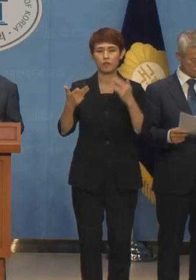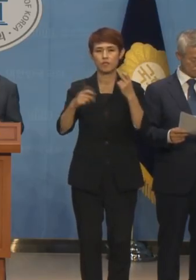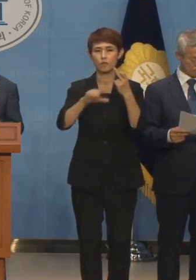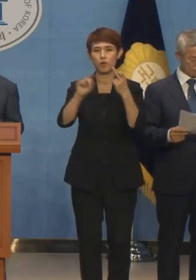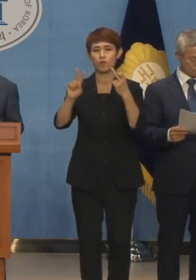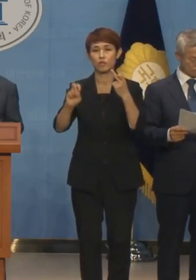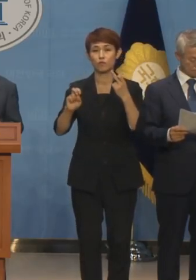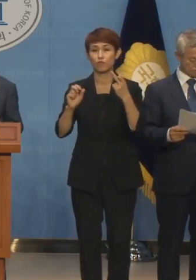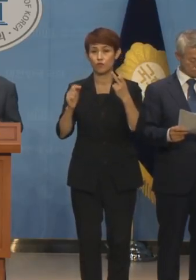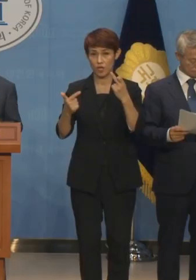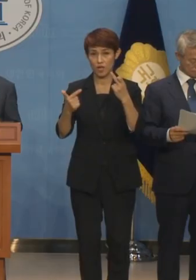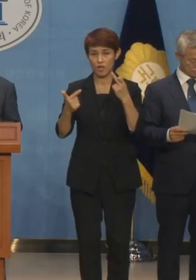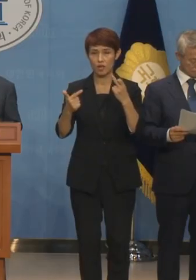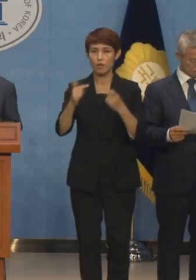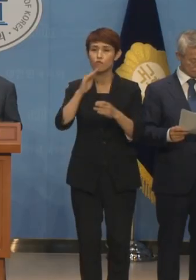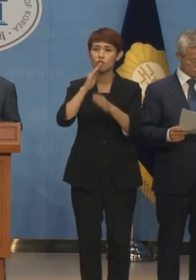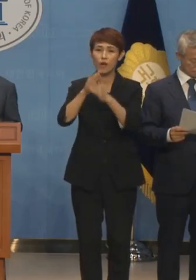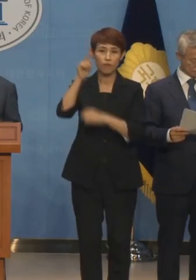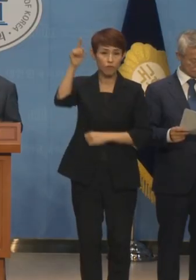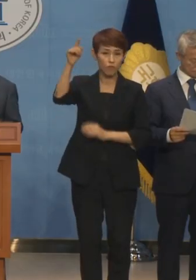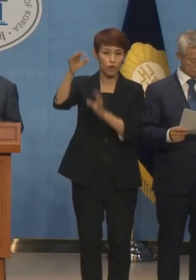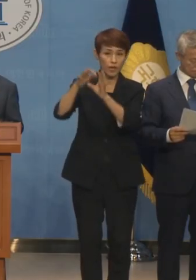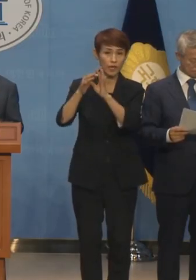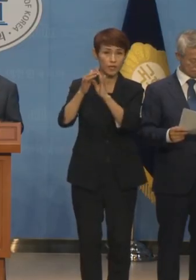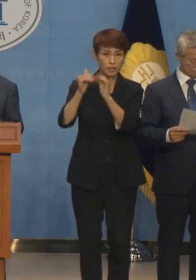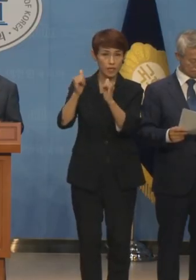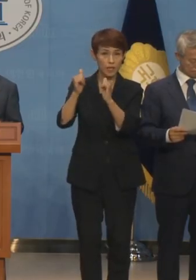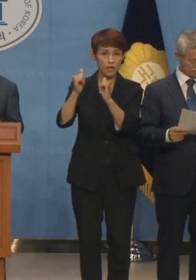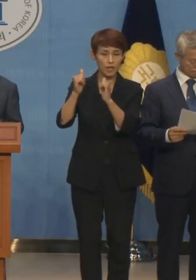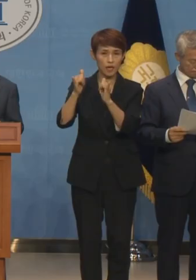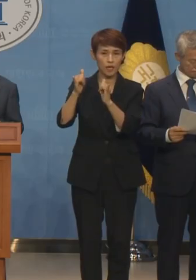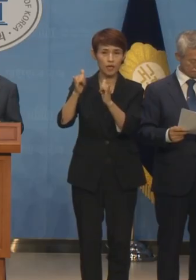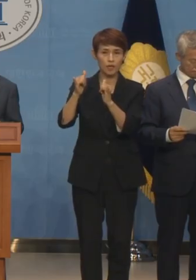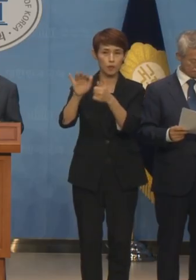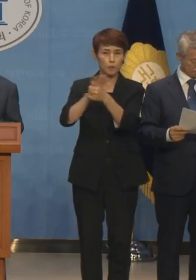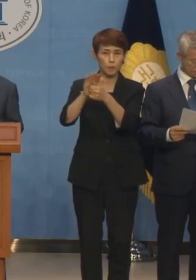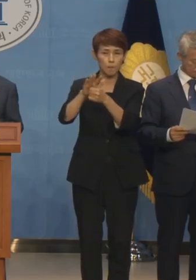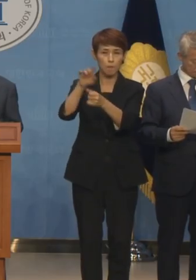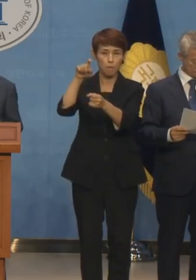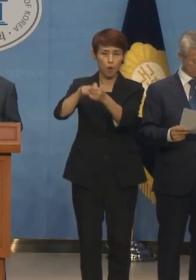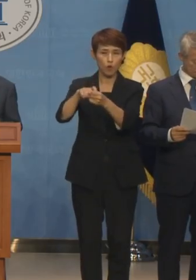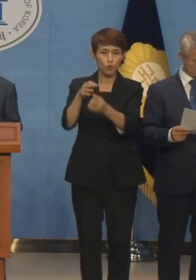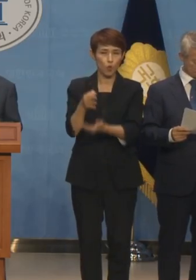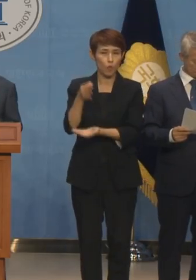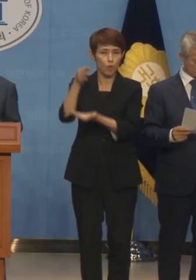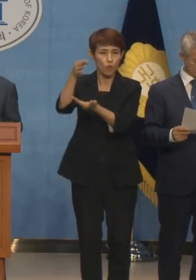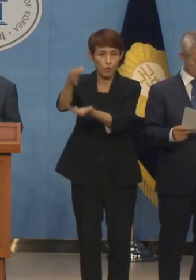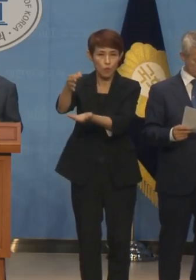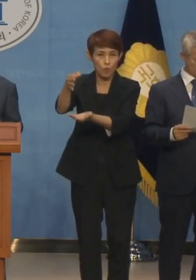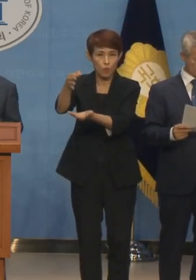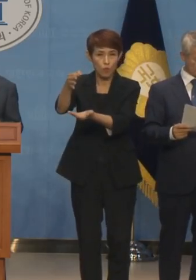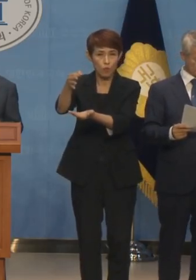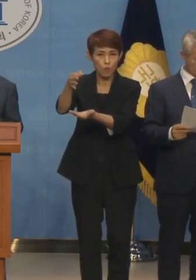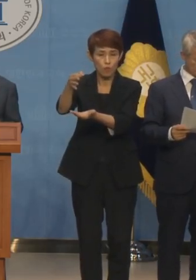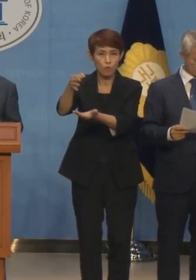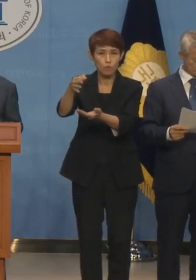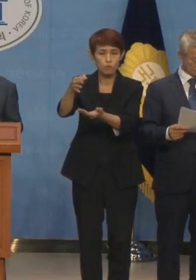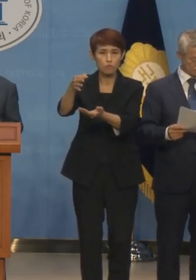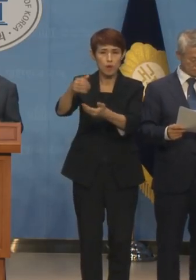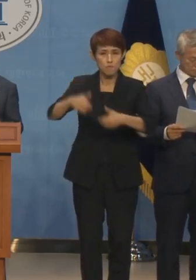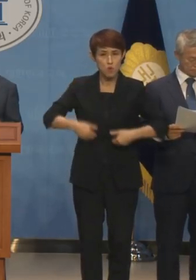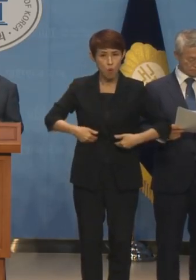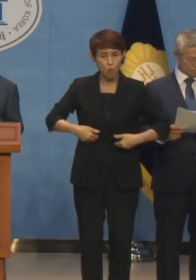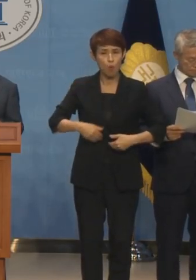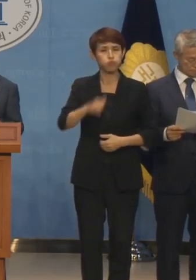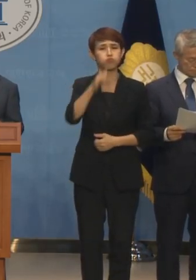26일 당시 북측 관계자에게 노비자금 명목으로 돈을 지급할 동기와 필요성이